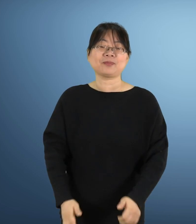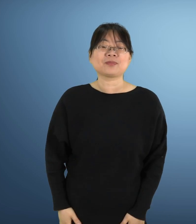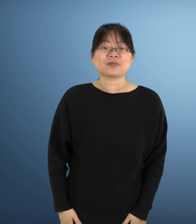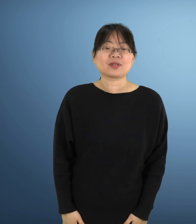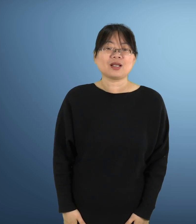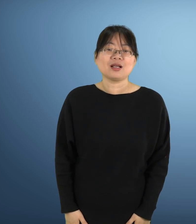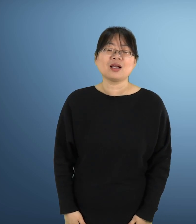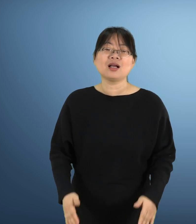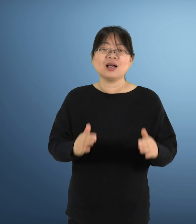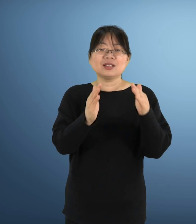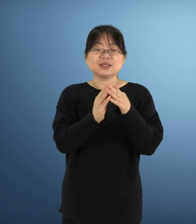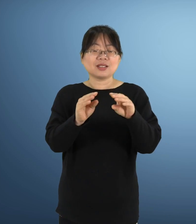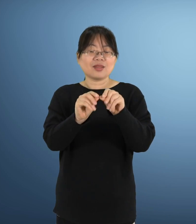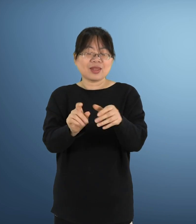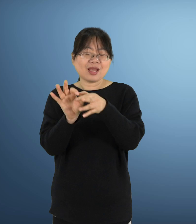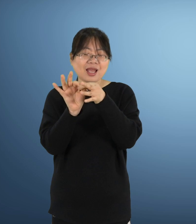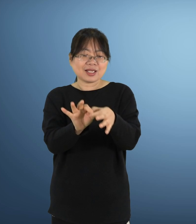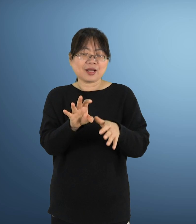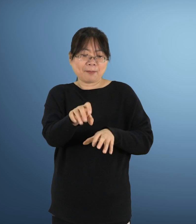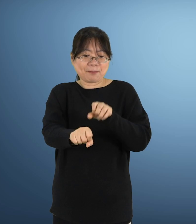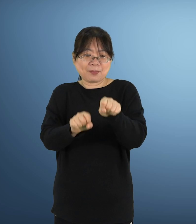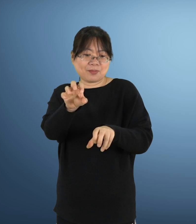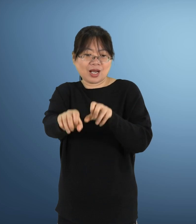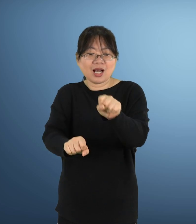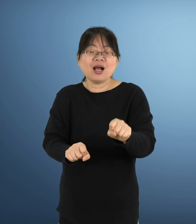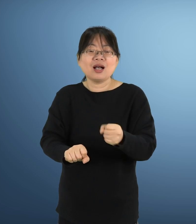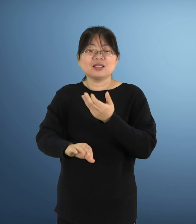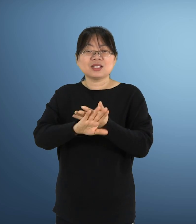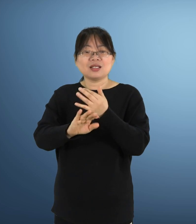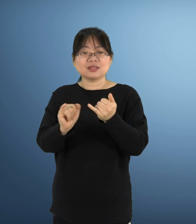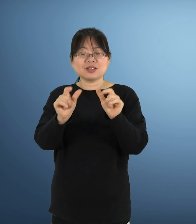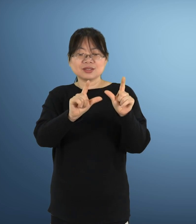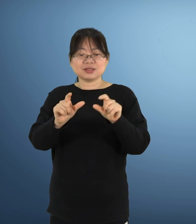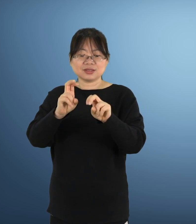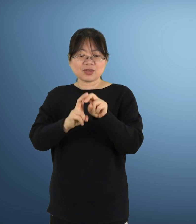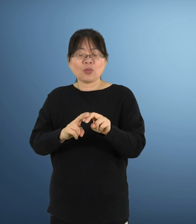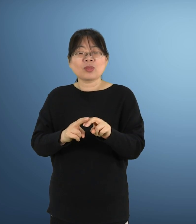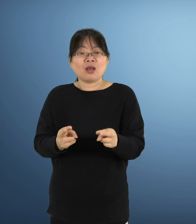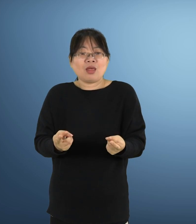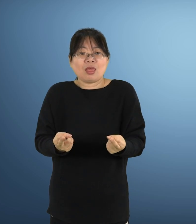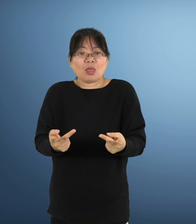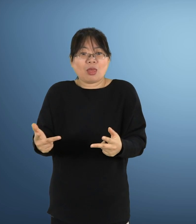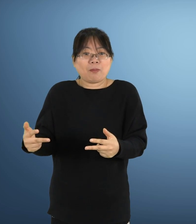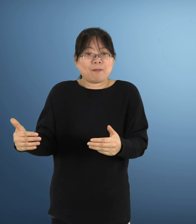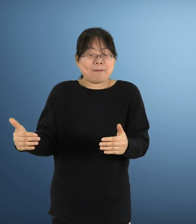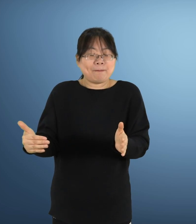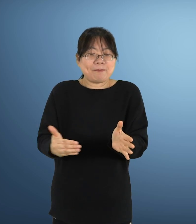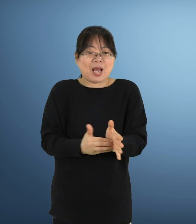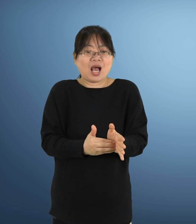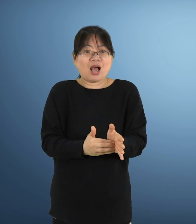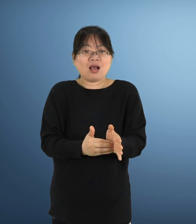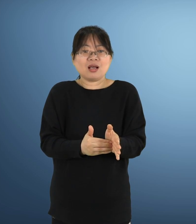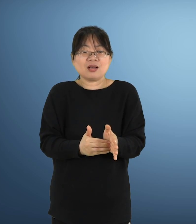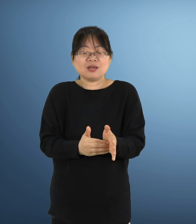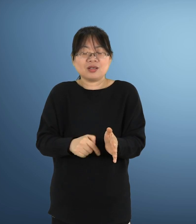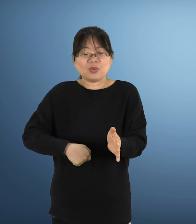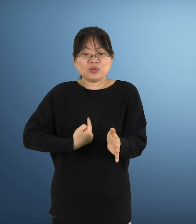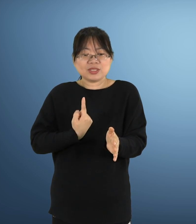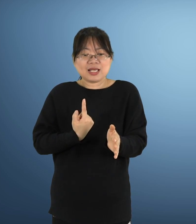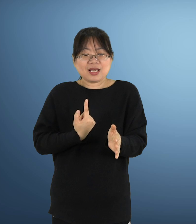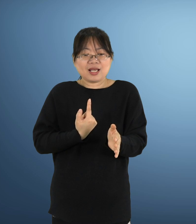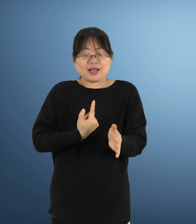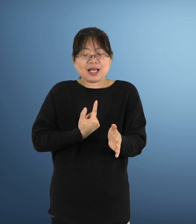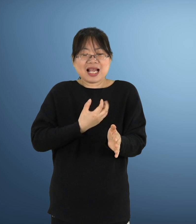집과 땅을 계속 사들여 다른 사람들이 살 공간도 남기지 않고 혼자 살려고 하는 사람에게 화가